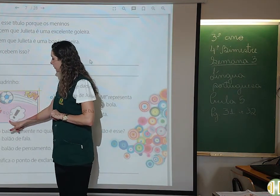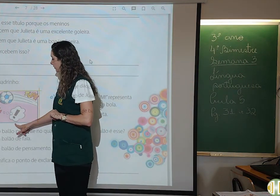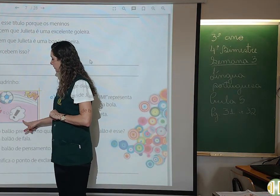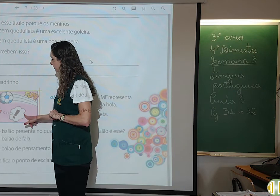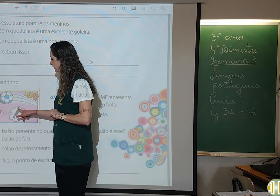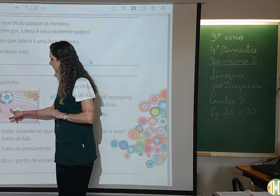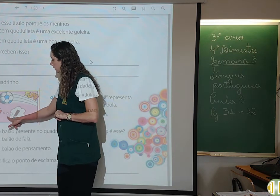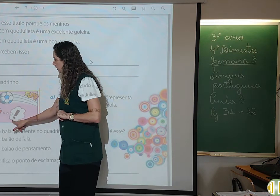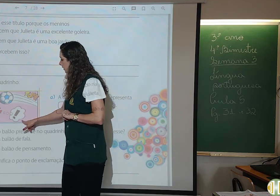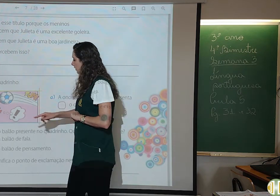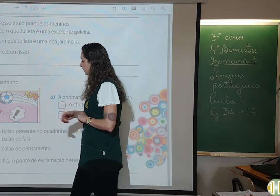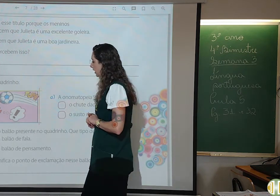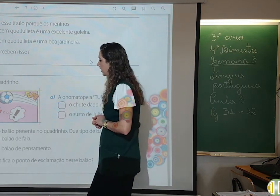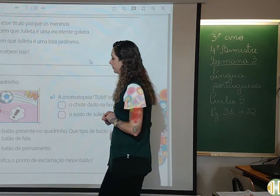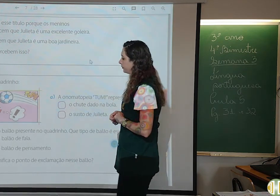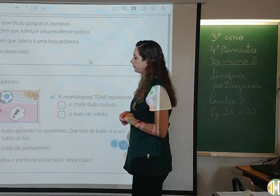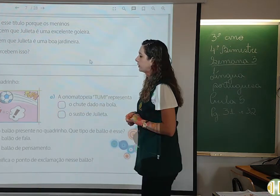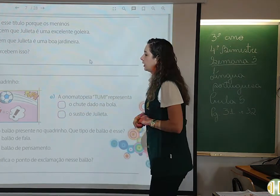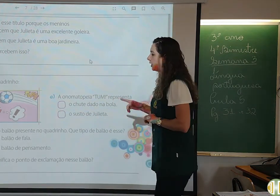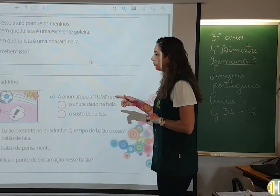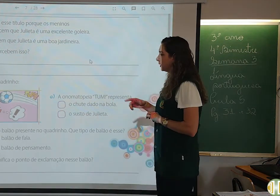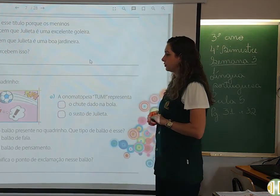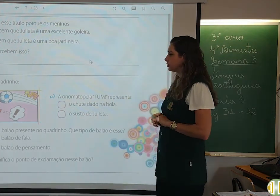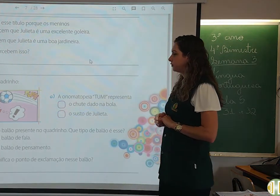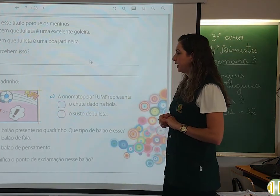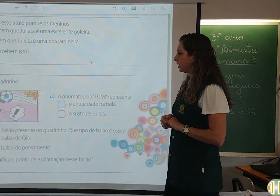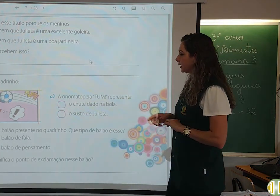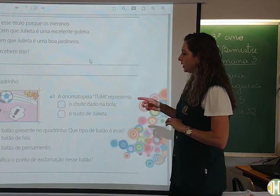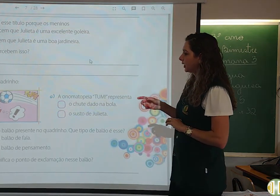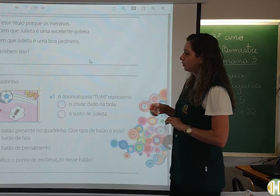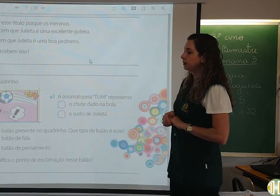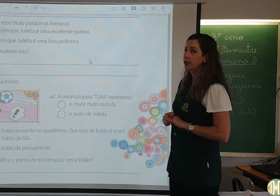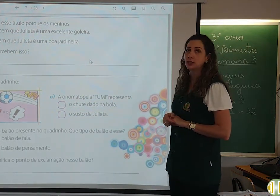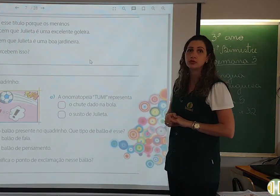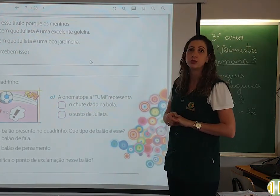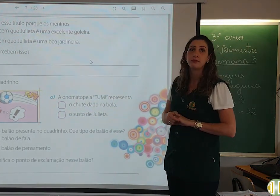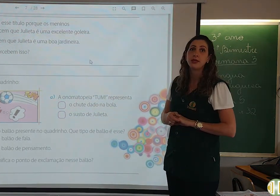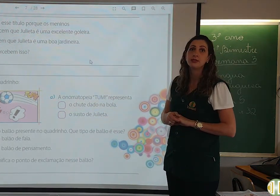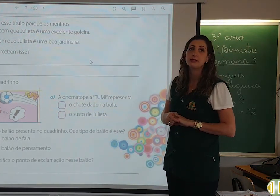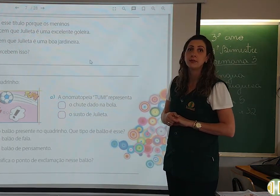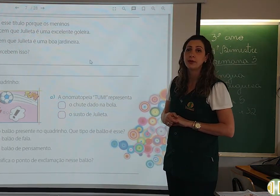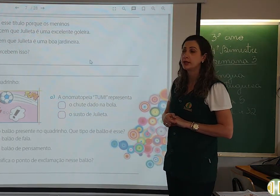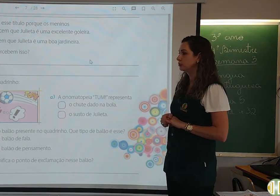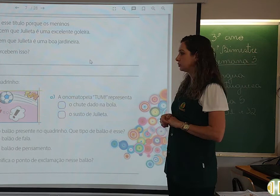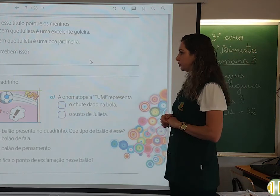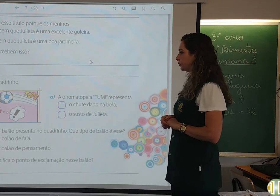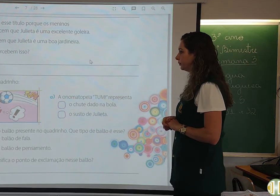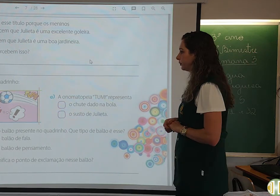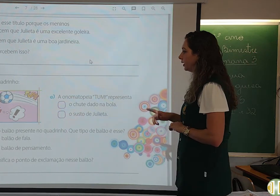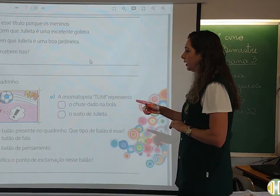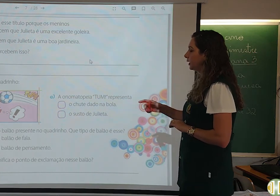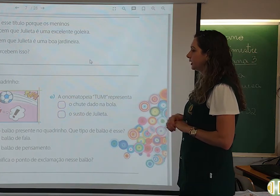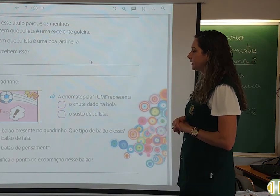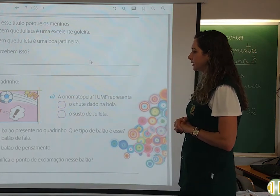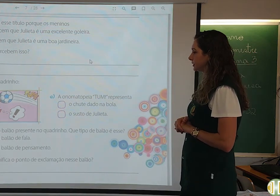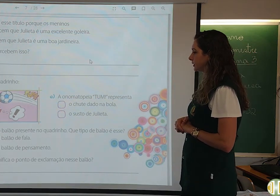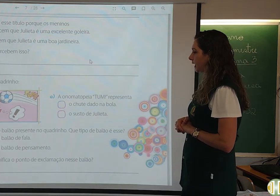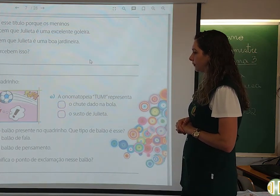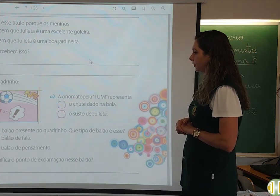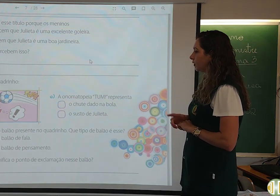Olha o balão. Tá? É um balão de fala? É um balão de pensamento? Letra C.